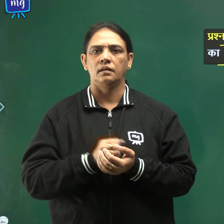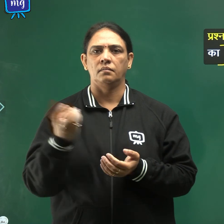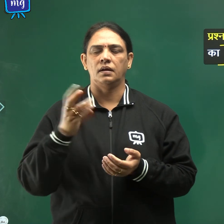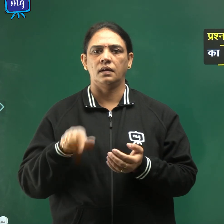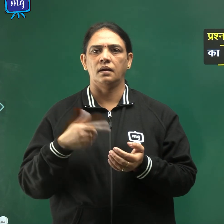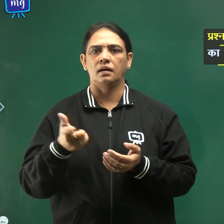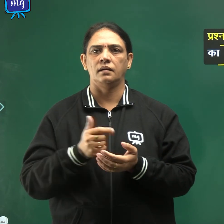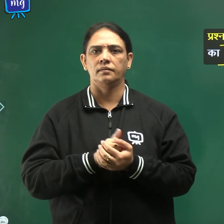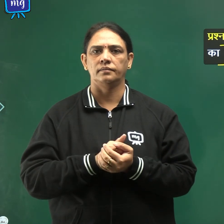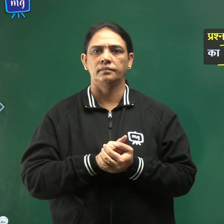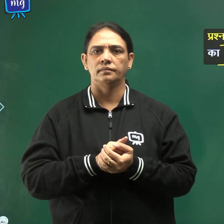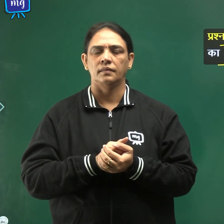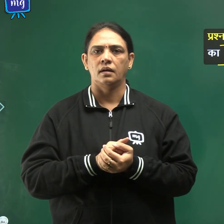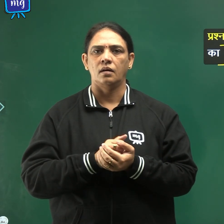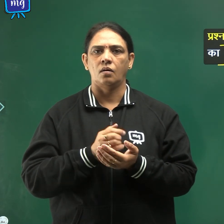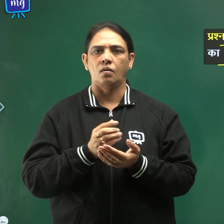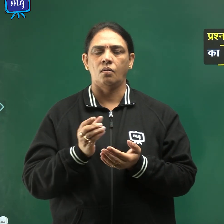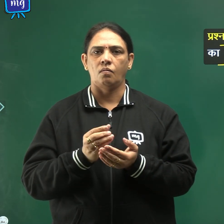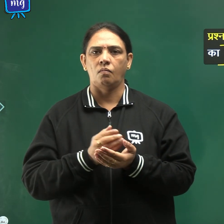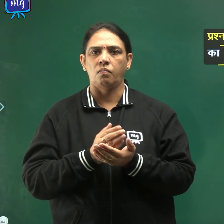बंटन का बहुलक